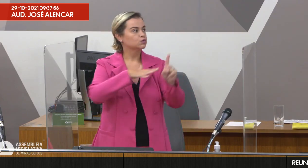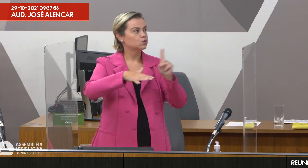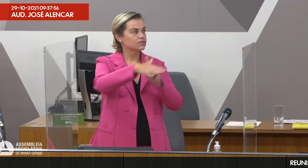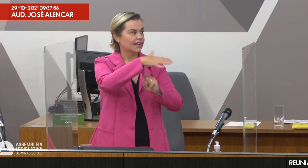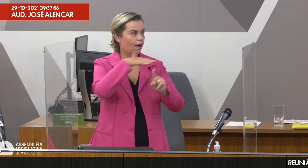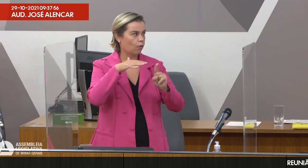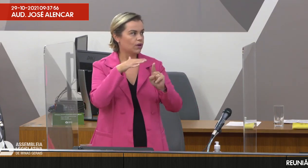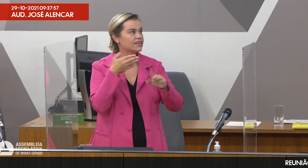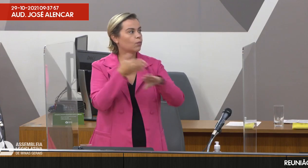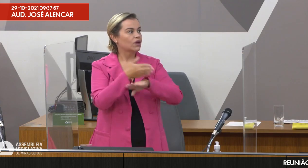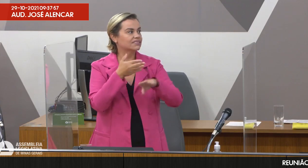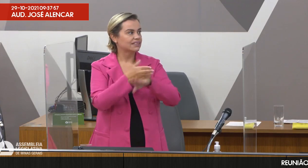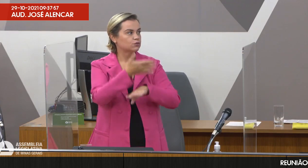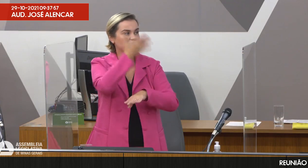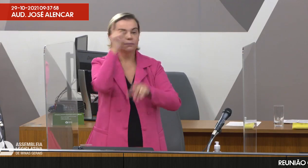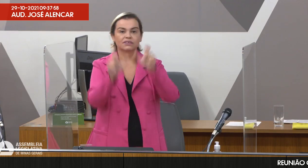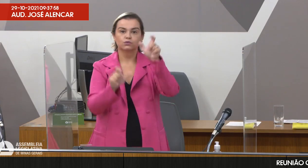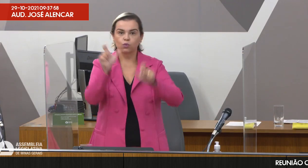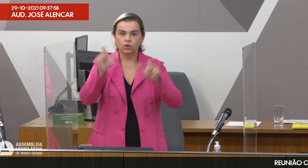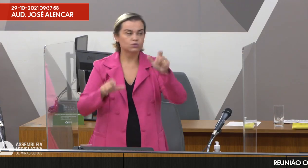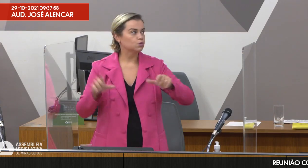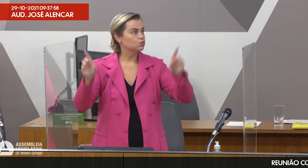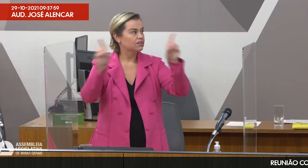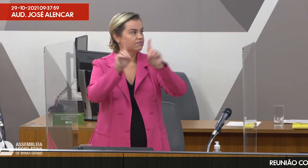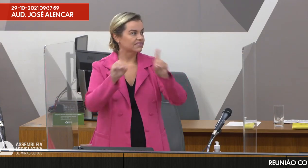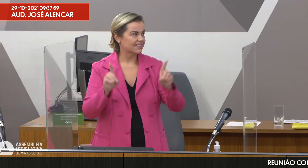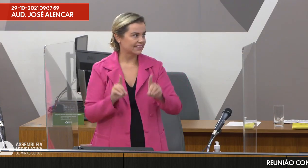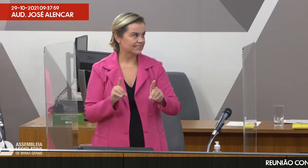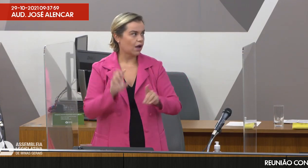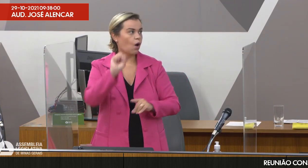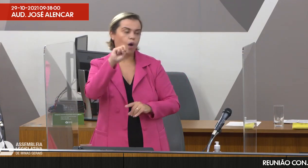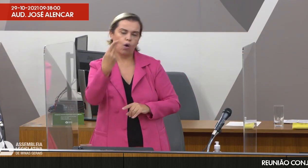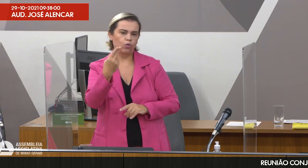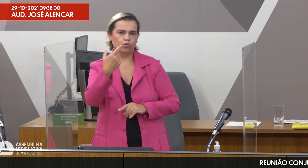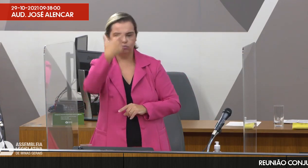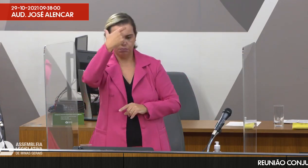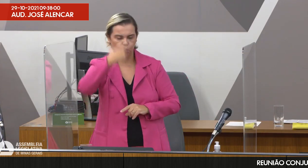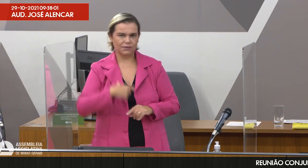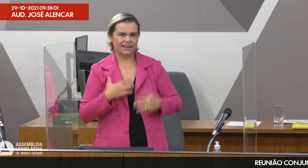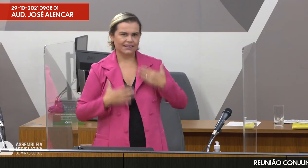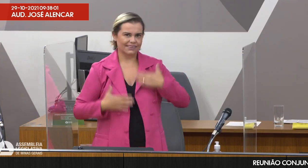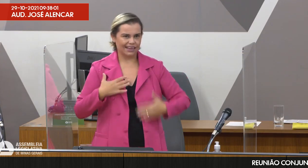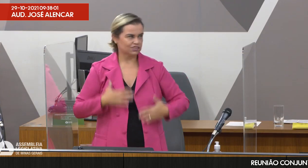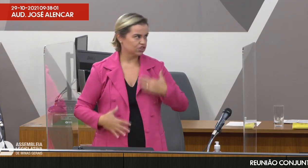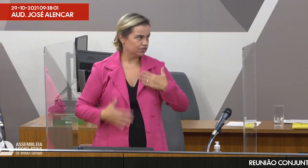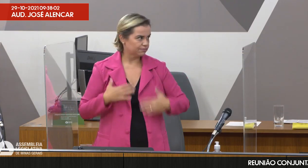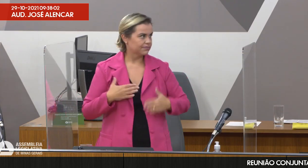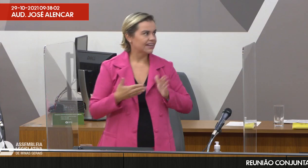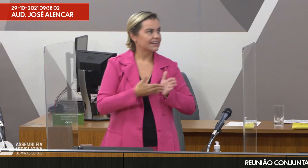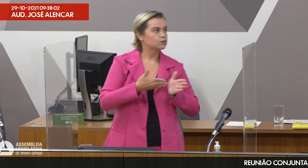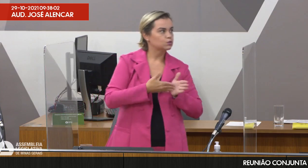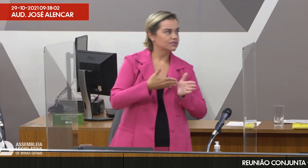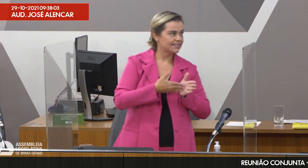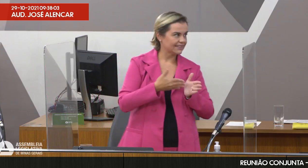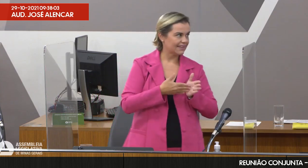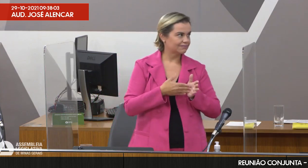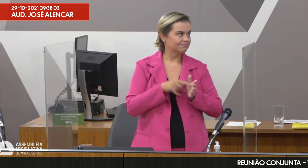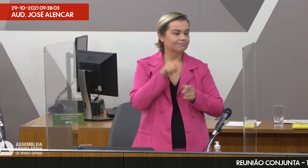um conjunto de ações para promover a inclusão social e o acesso de pessoas com deficiência ou com mobilidade